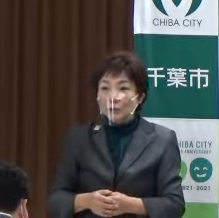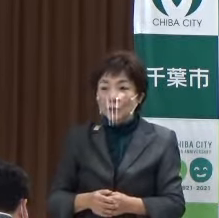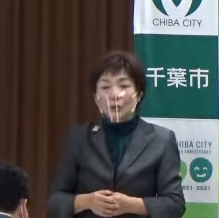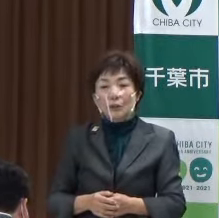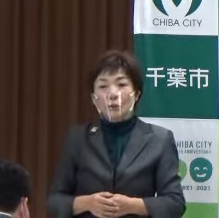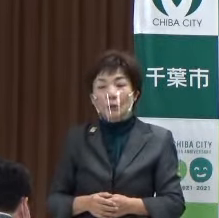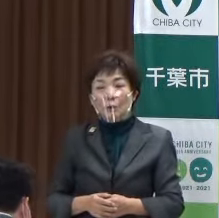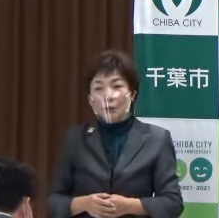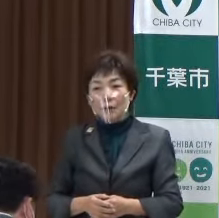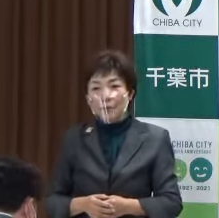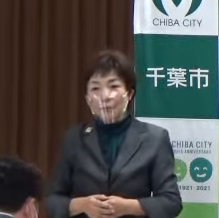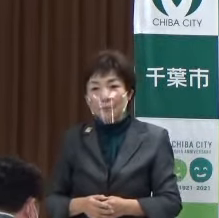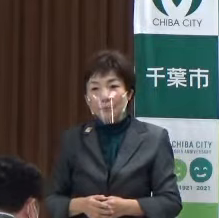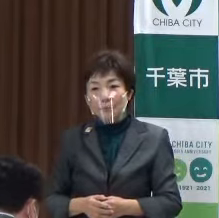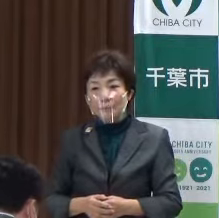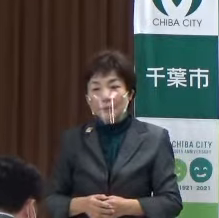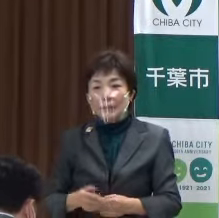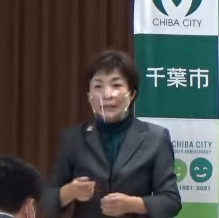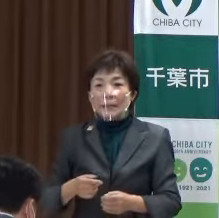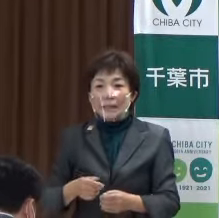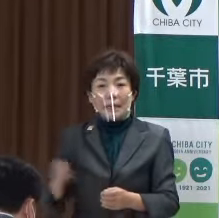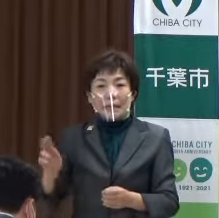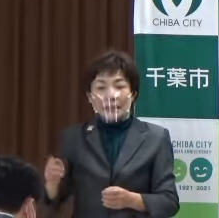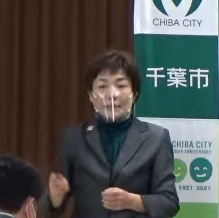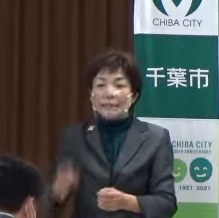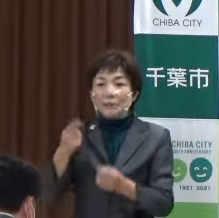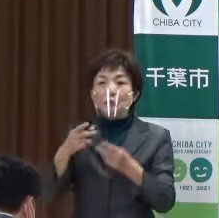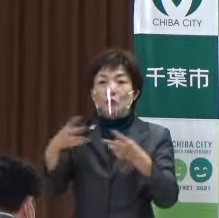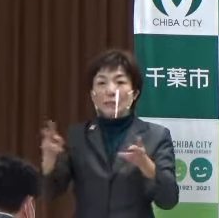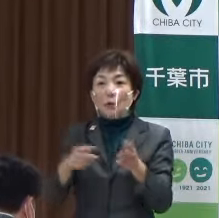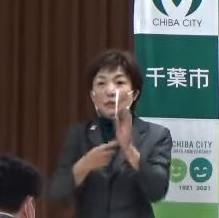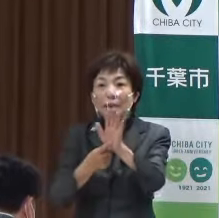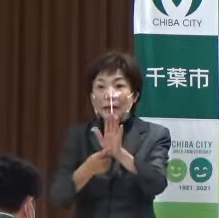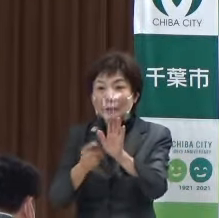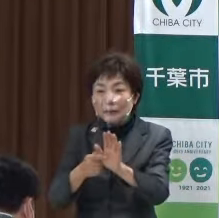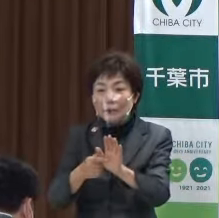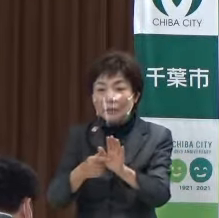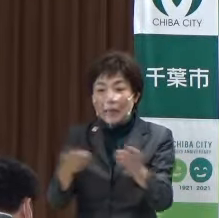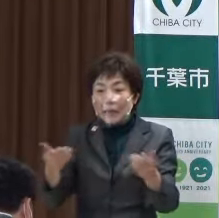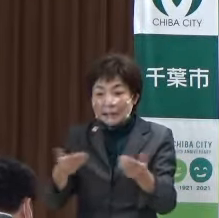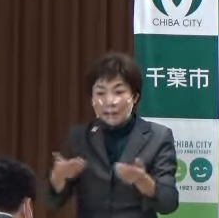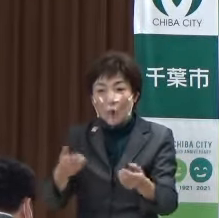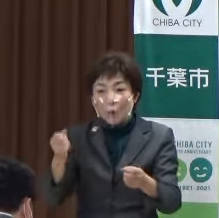分かもしれないんですが、緊急事態宣言などの話もある中で、分散授業を